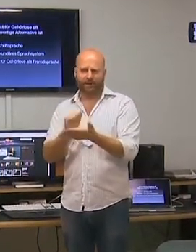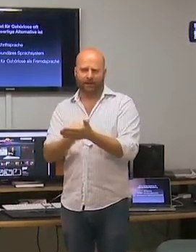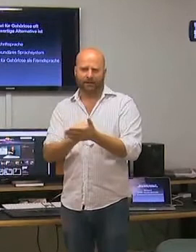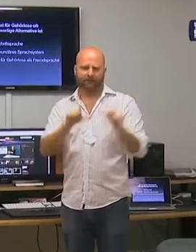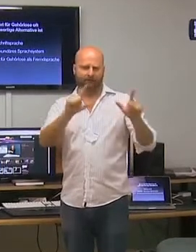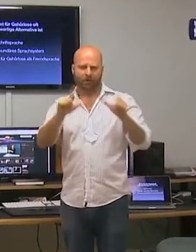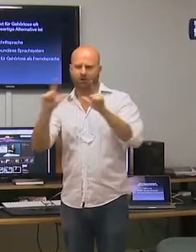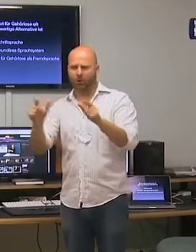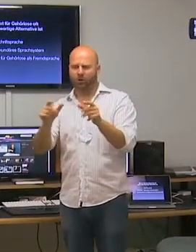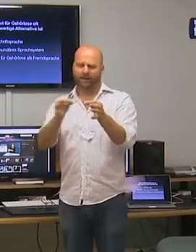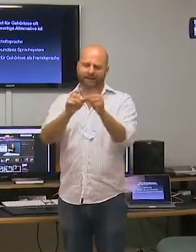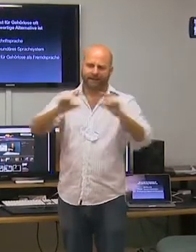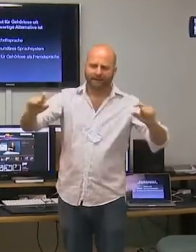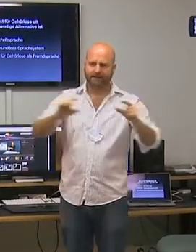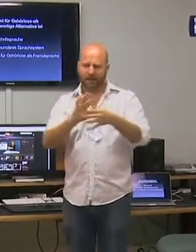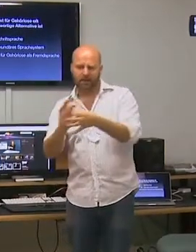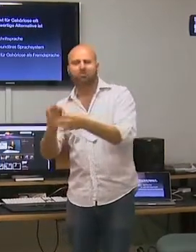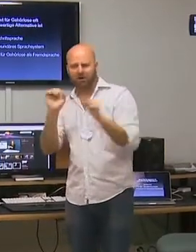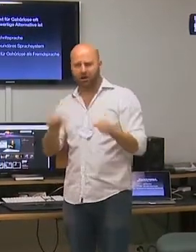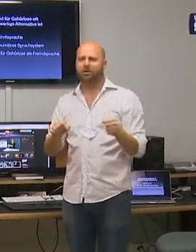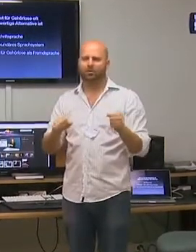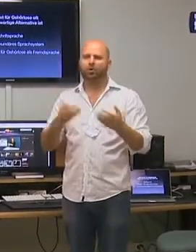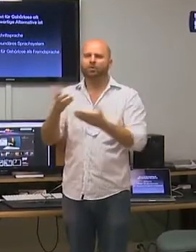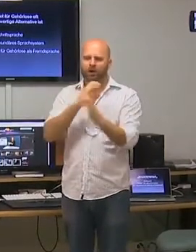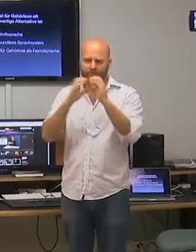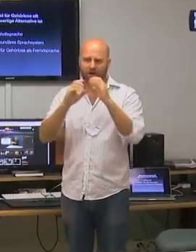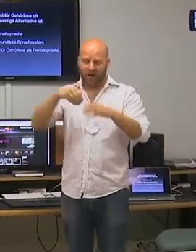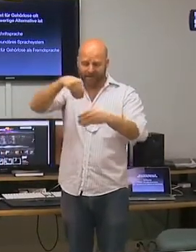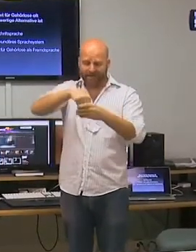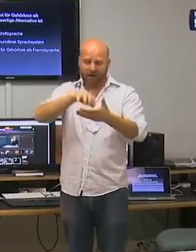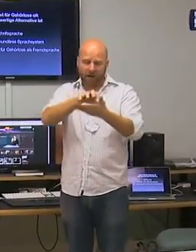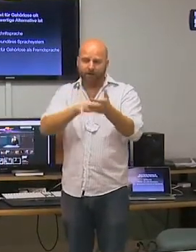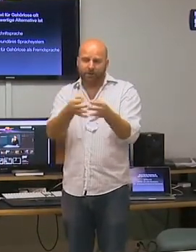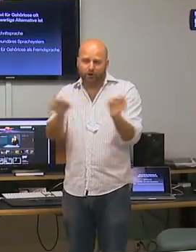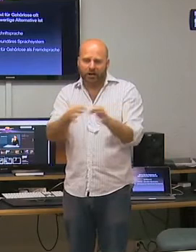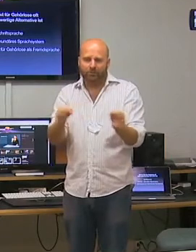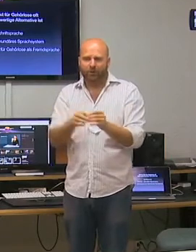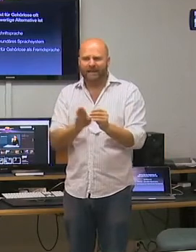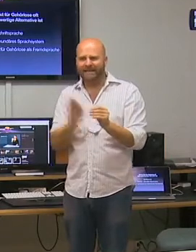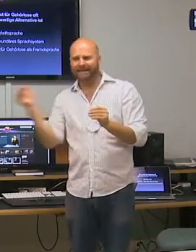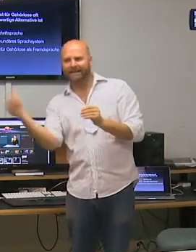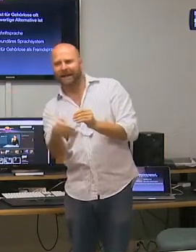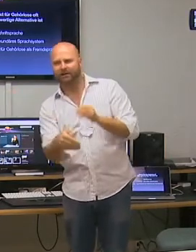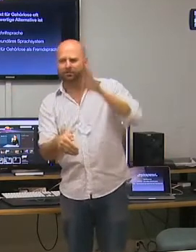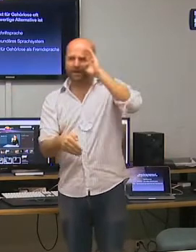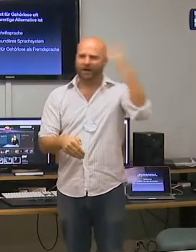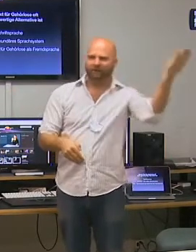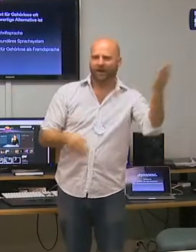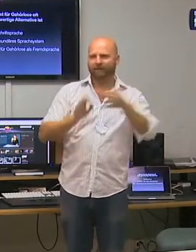Also alle die Titel und so, die kurzen Sätze können wir gut verstehen,